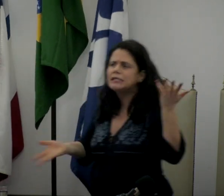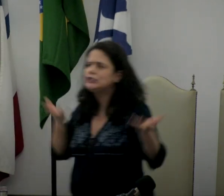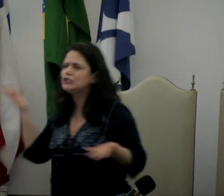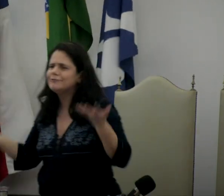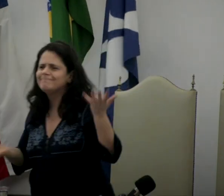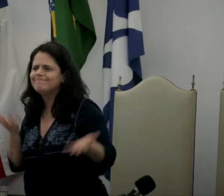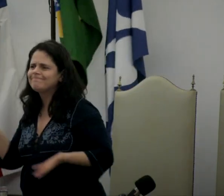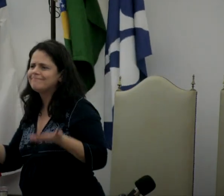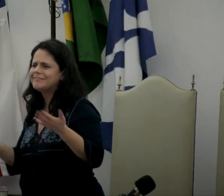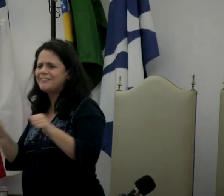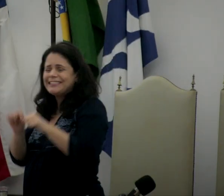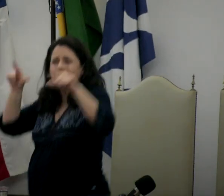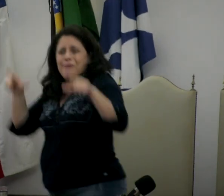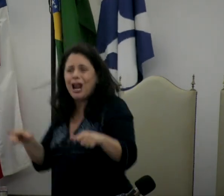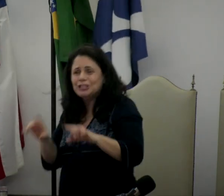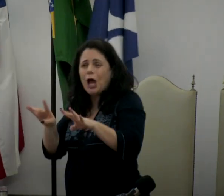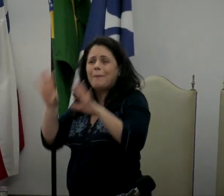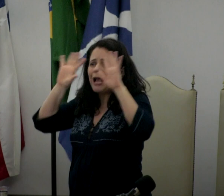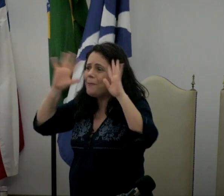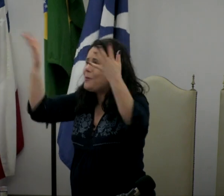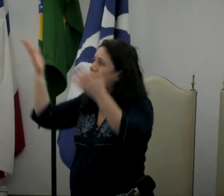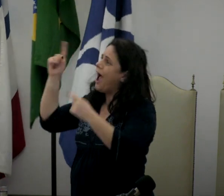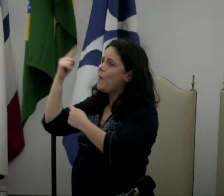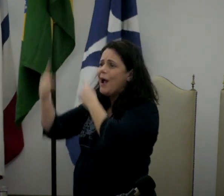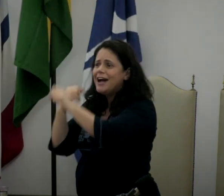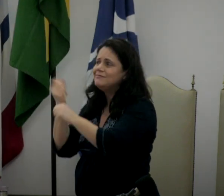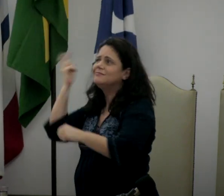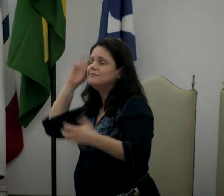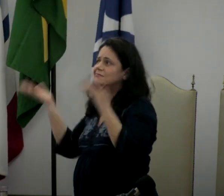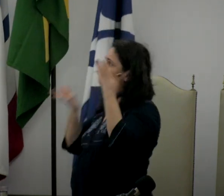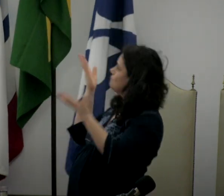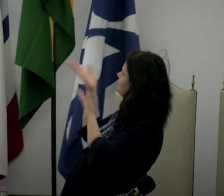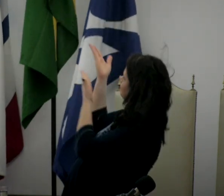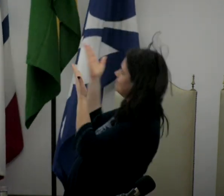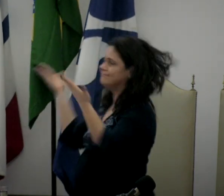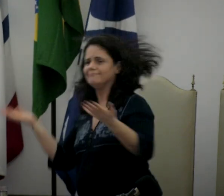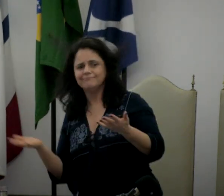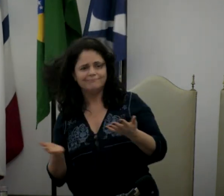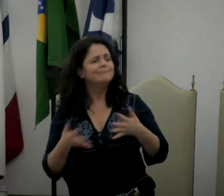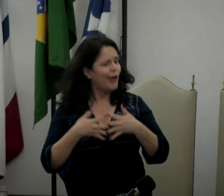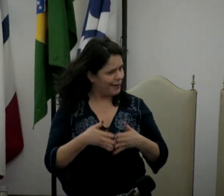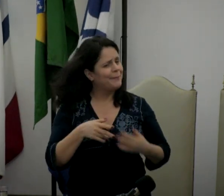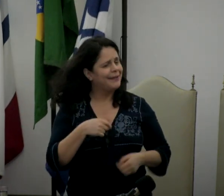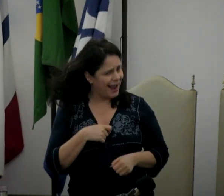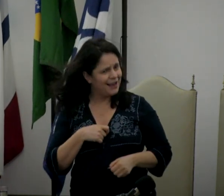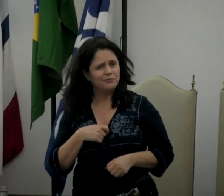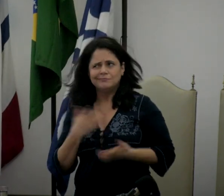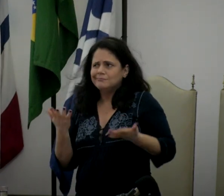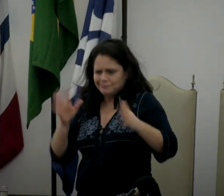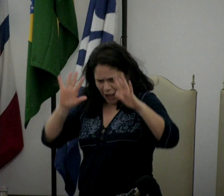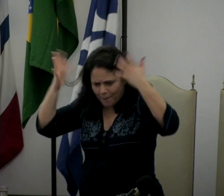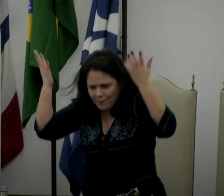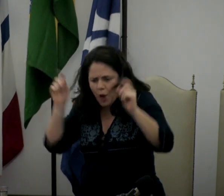vida, eu vou comemorar o implante? Eu vou fazer um bolo para comemorar um ano de implante? Como assim? É uma